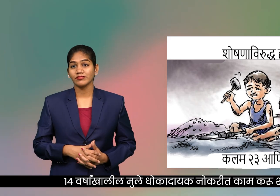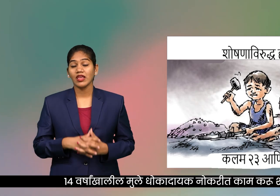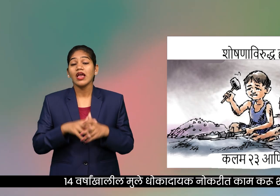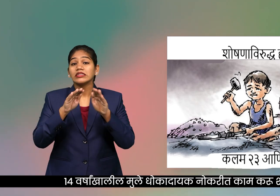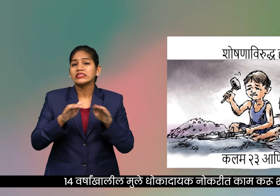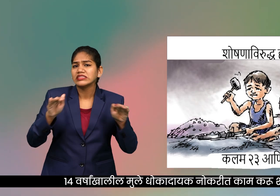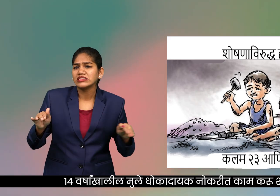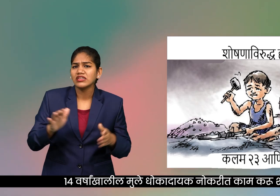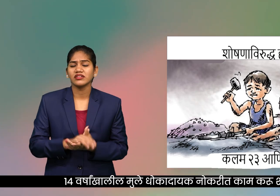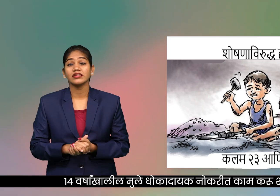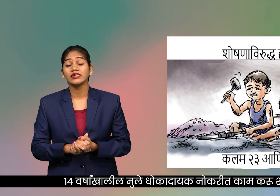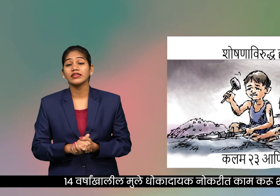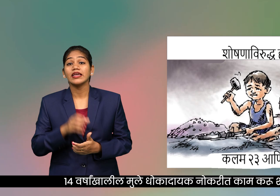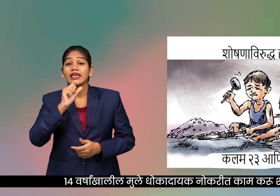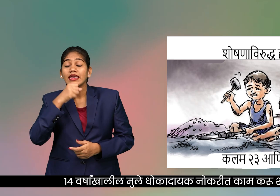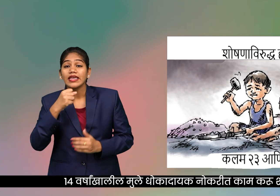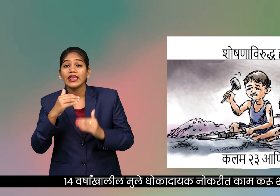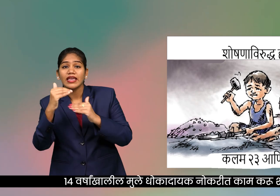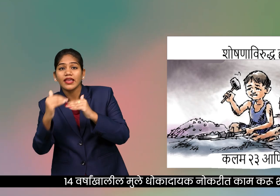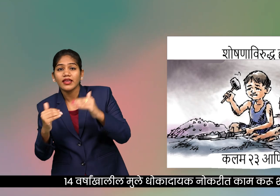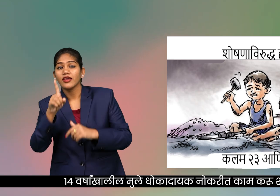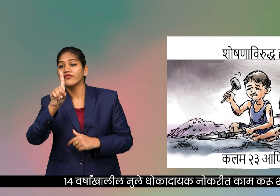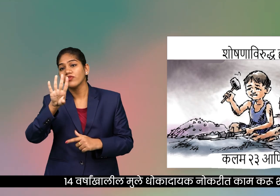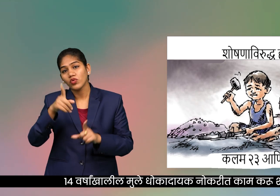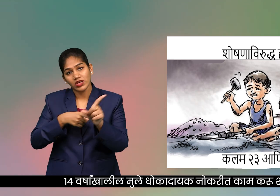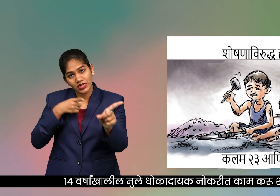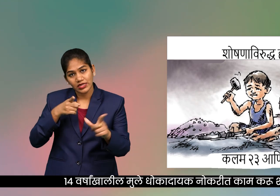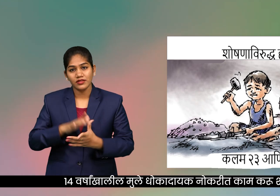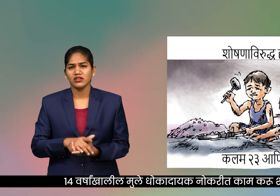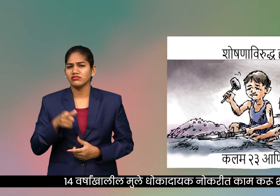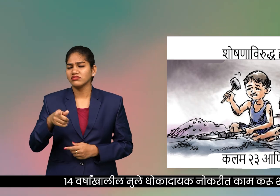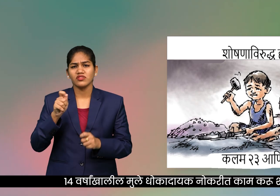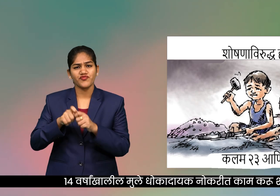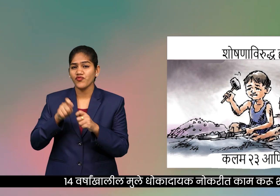14 वर्षाखालील मुले धोकादायक नोकरीत काम करू शकत नाहीत.